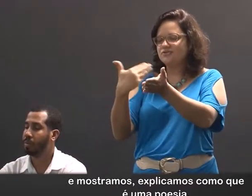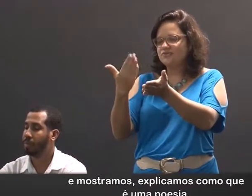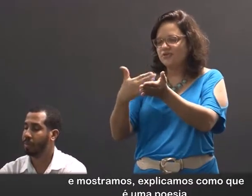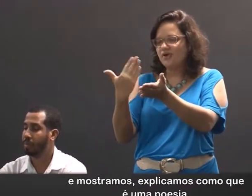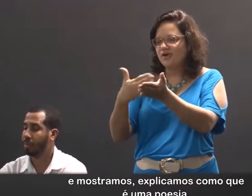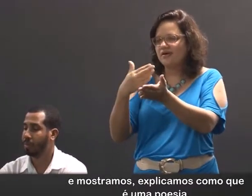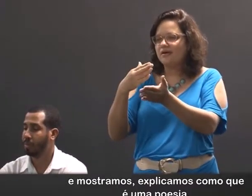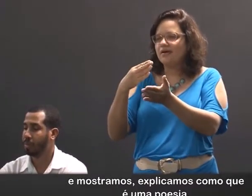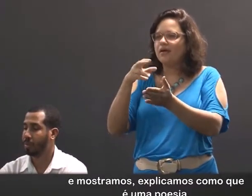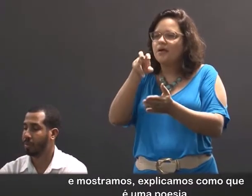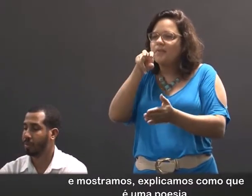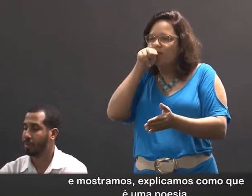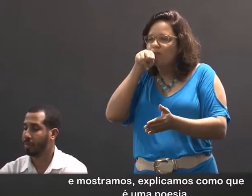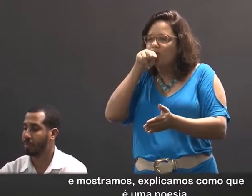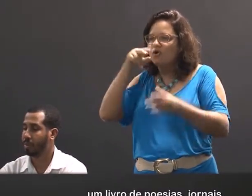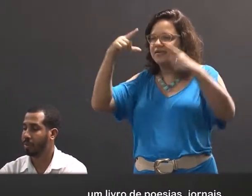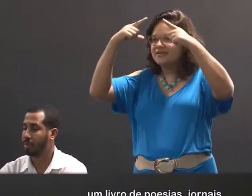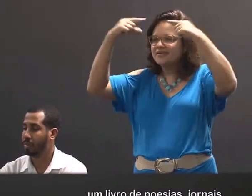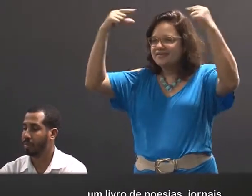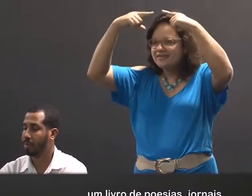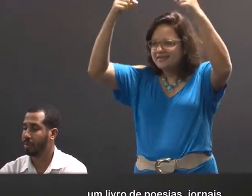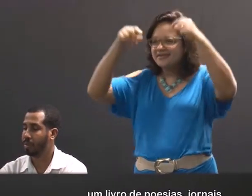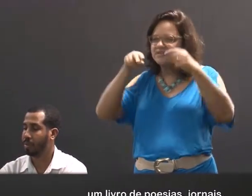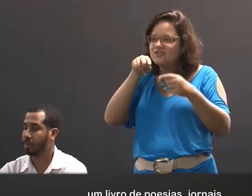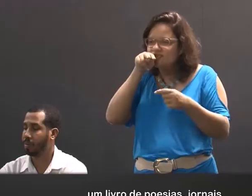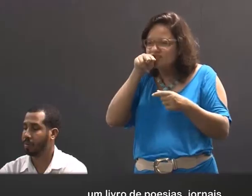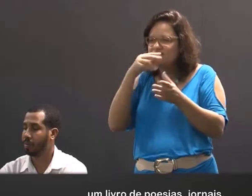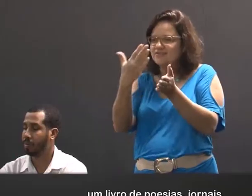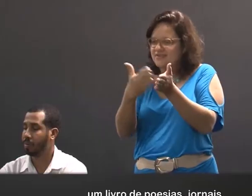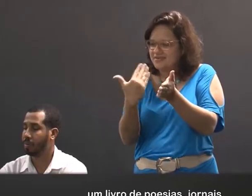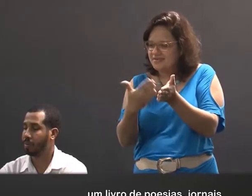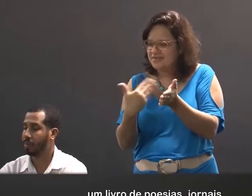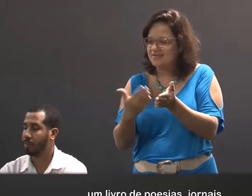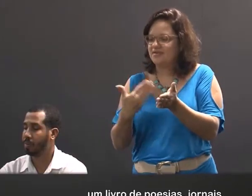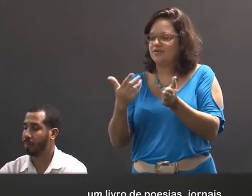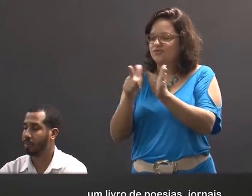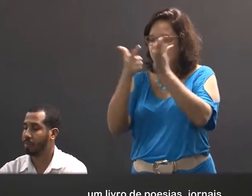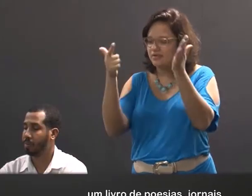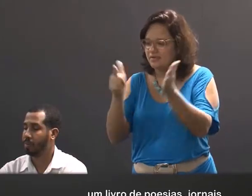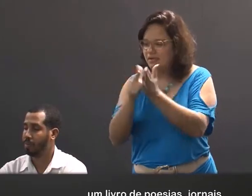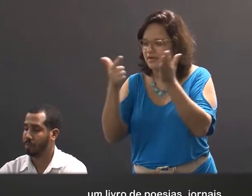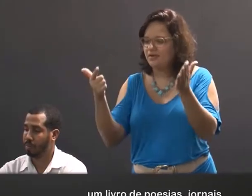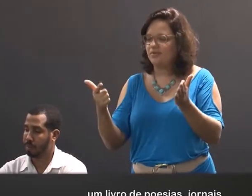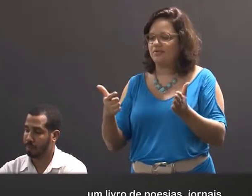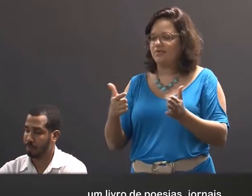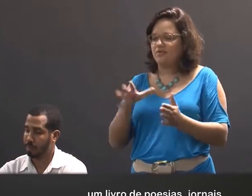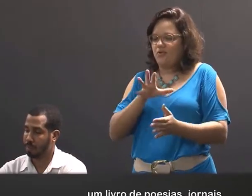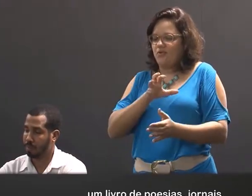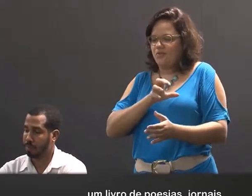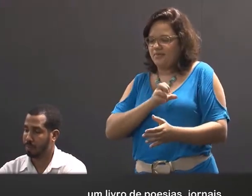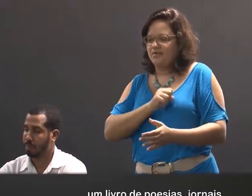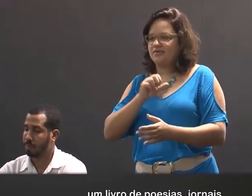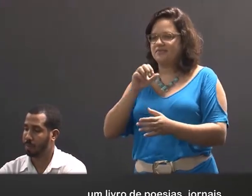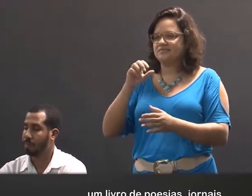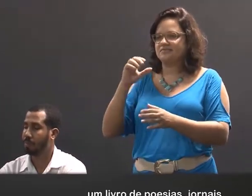uma poesia, um livro de poesias. Também nós explicamos sobre jornais, eles